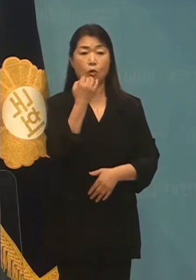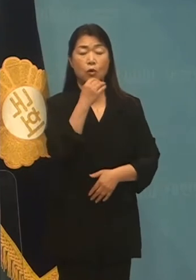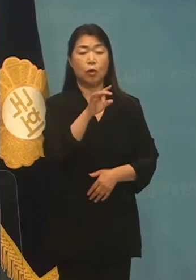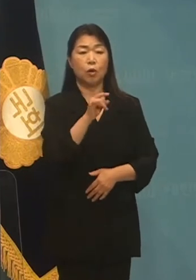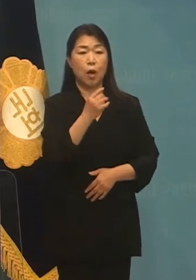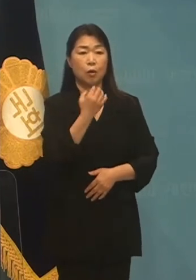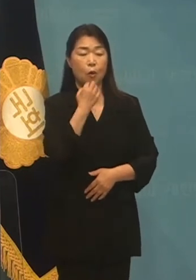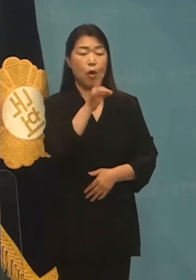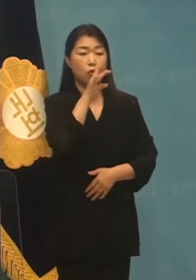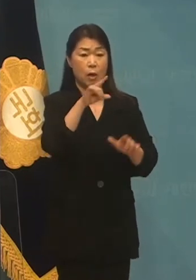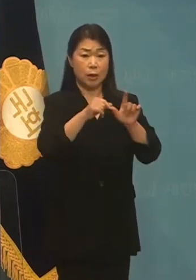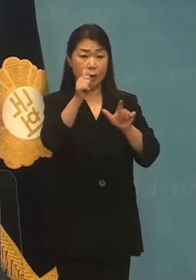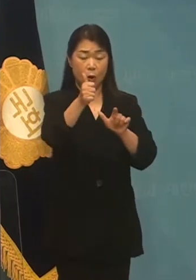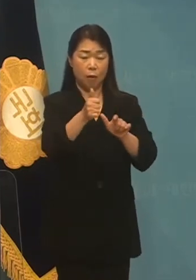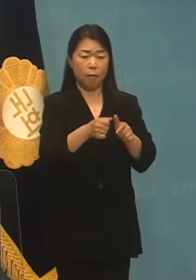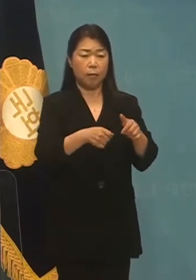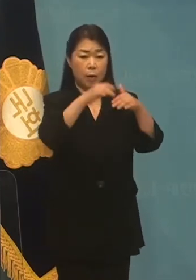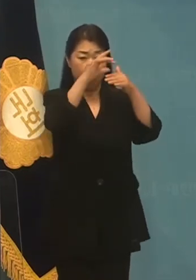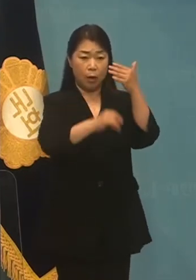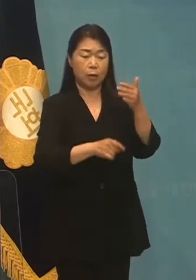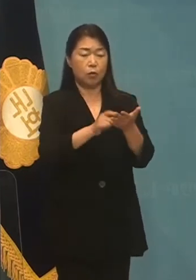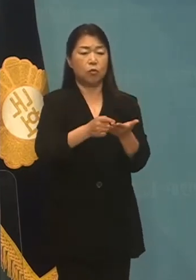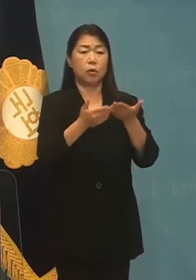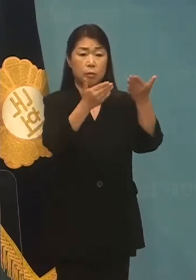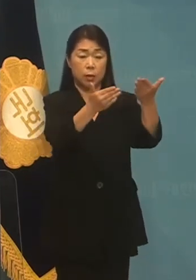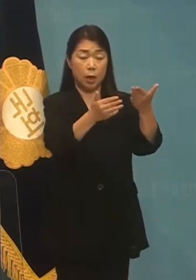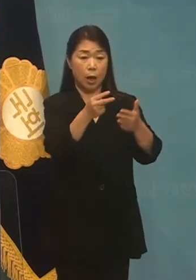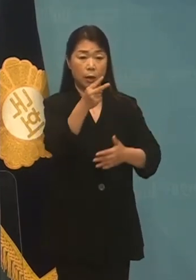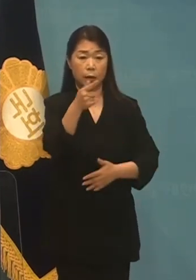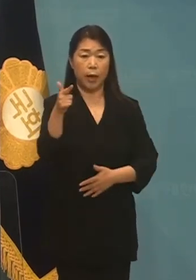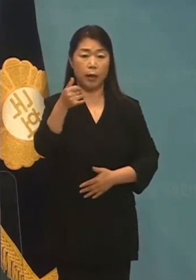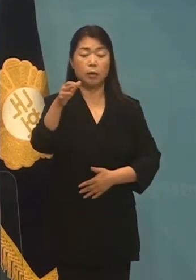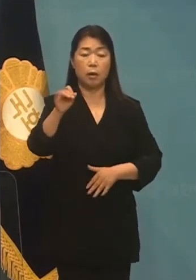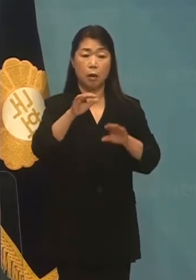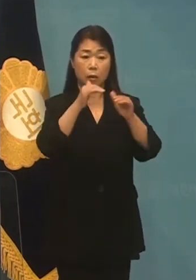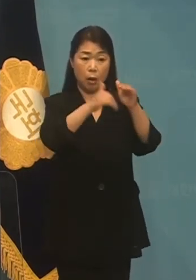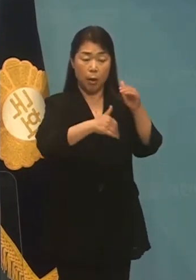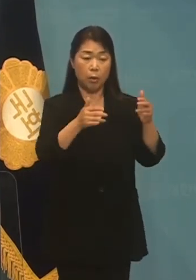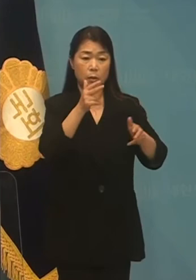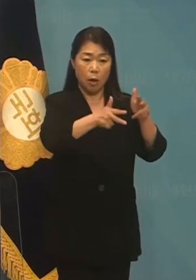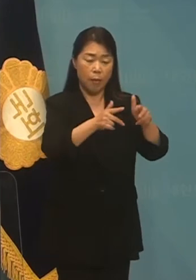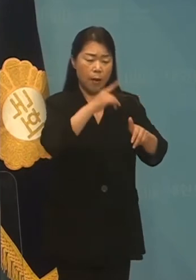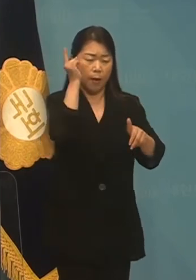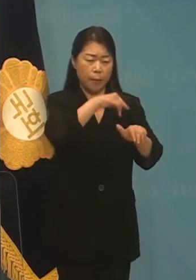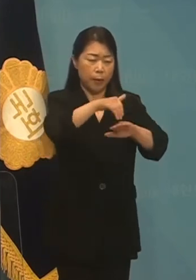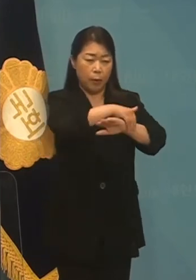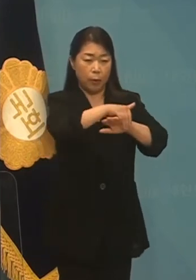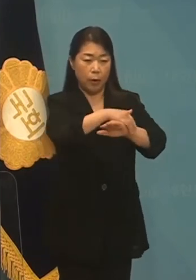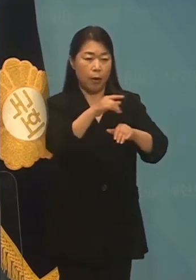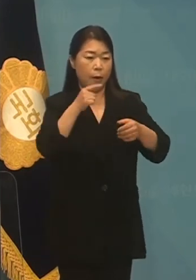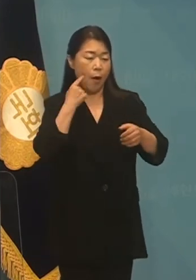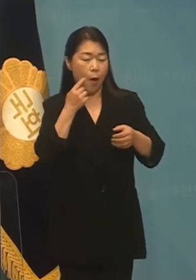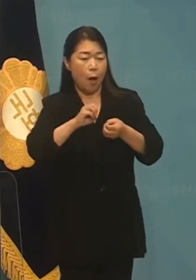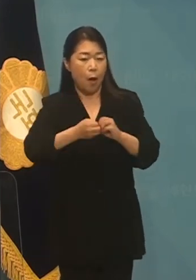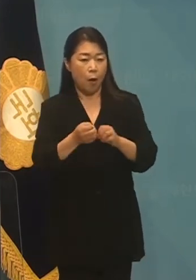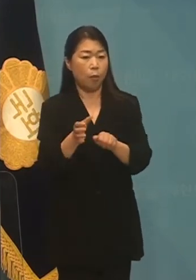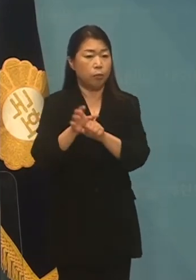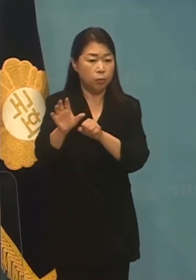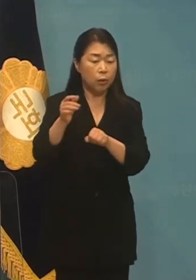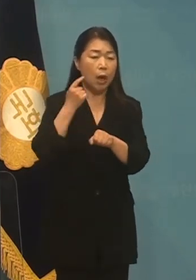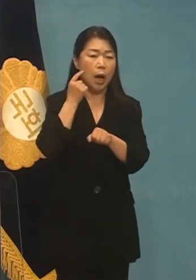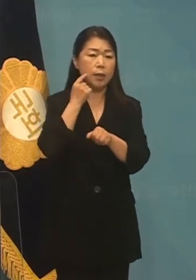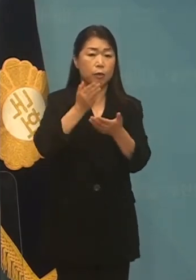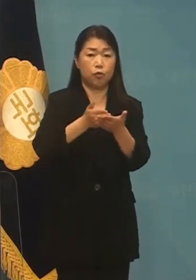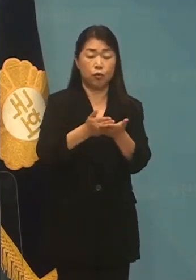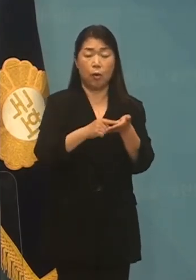서울중앙지검에 다음과 같이 촉구합니다. 대장동 개발 사업을 악의적으로 왜곡하여